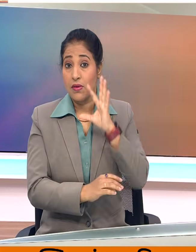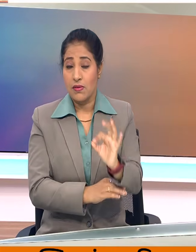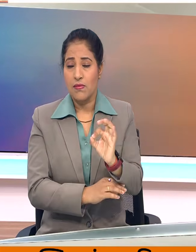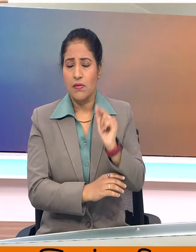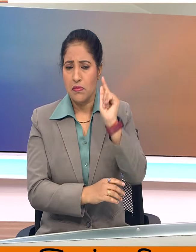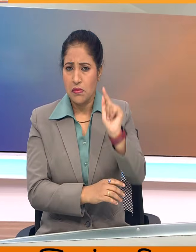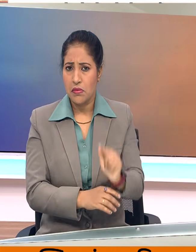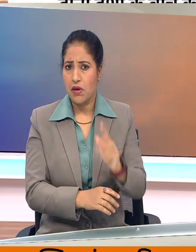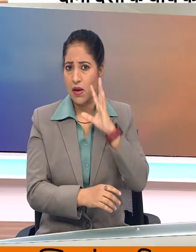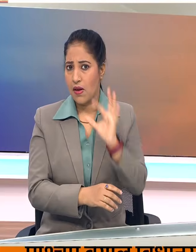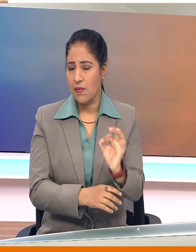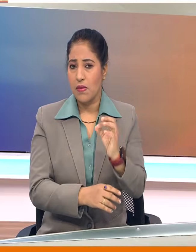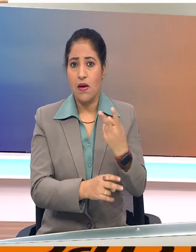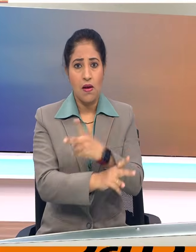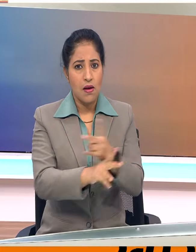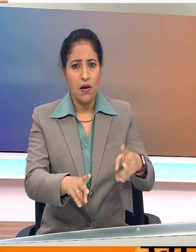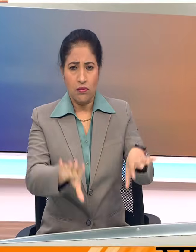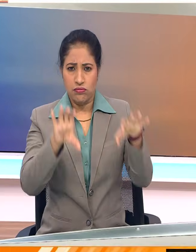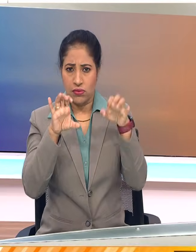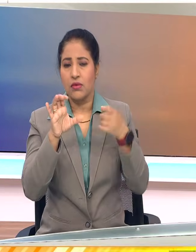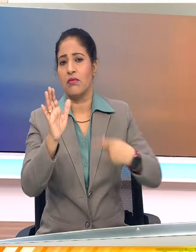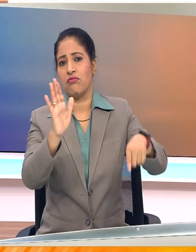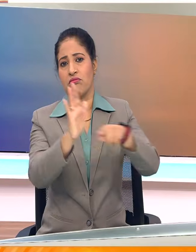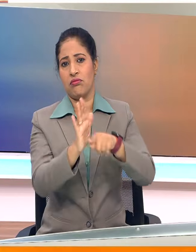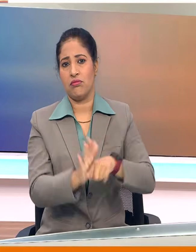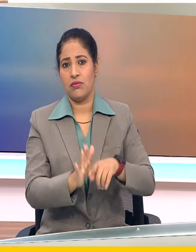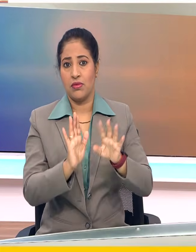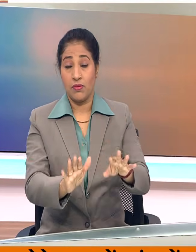कई अहम समझौतों पर हस्ताक्षर किए